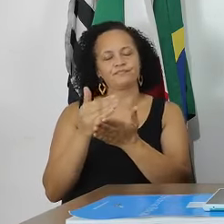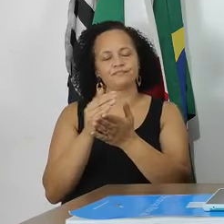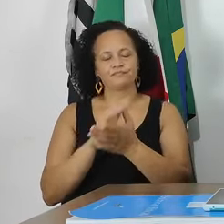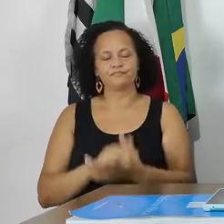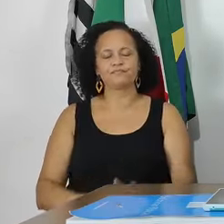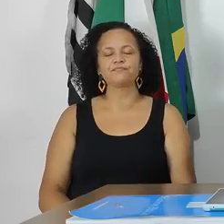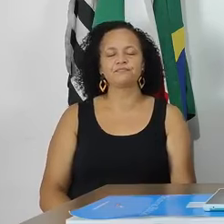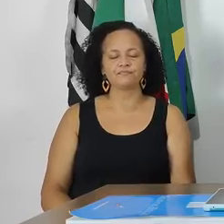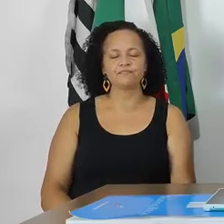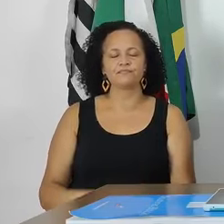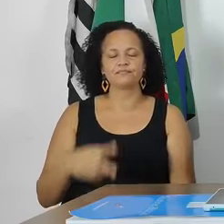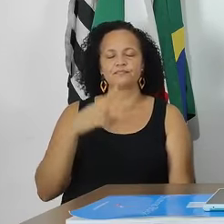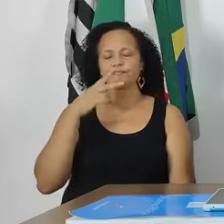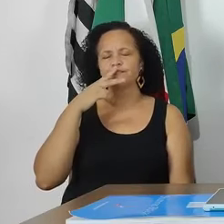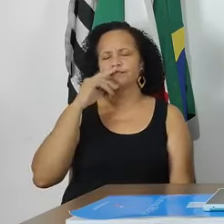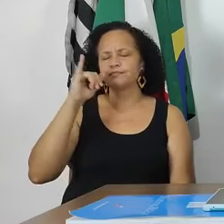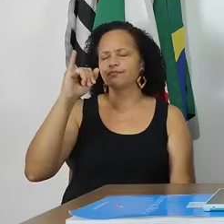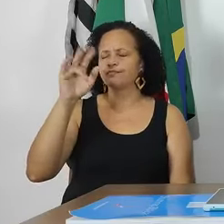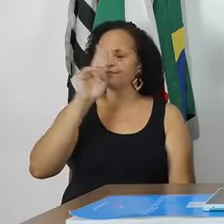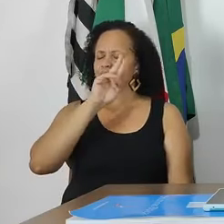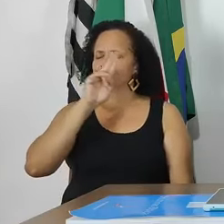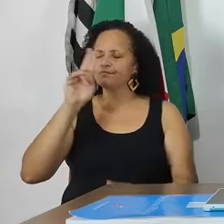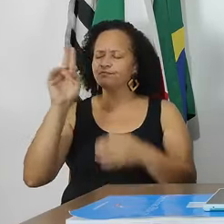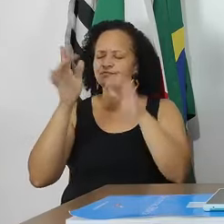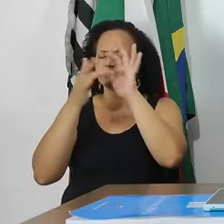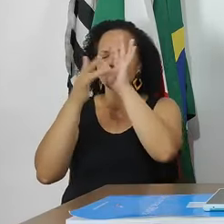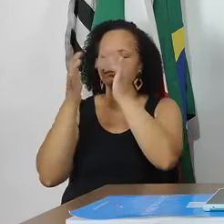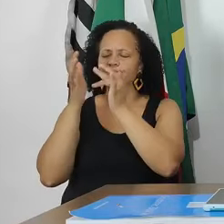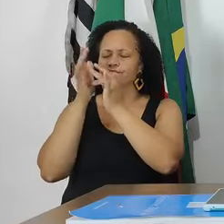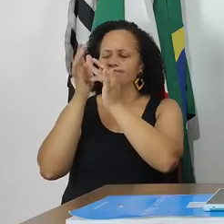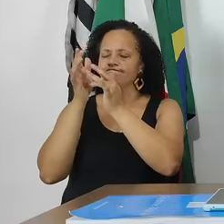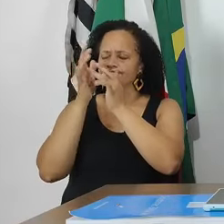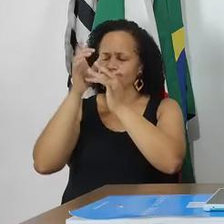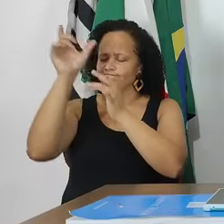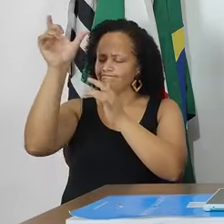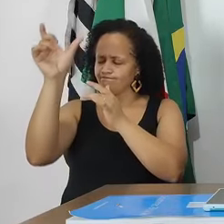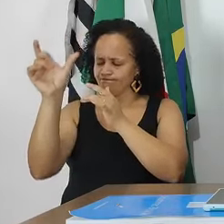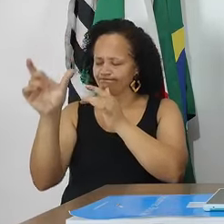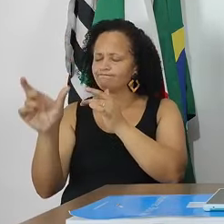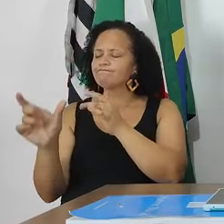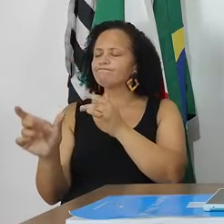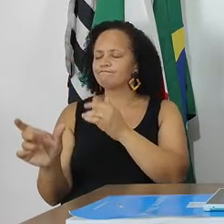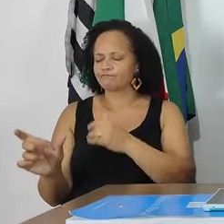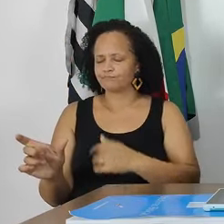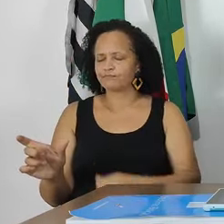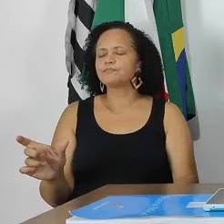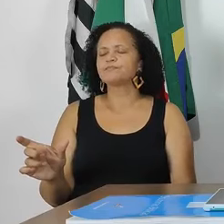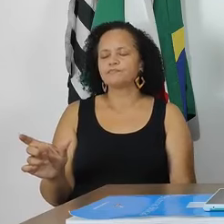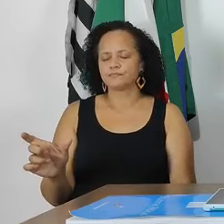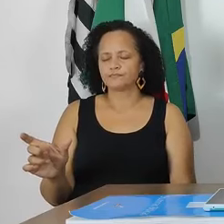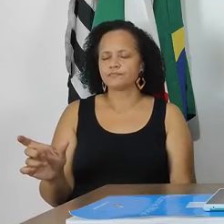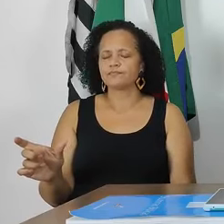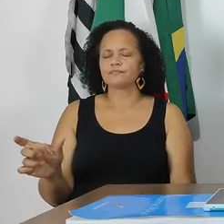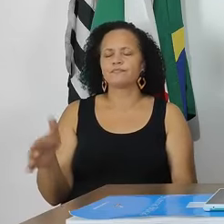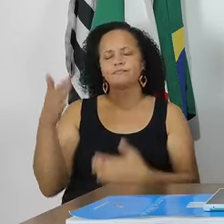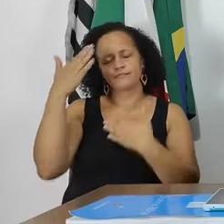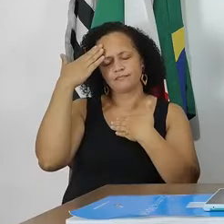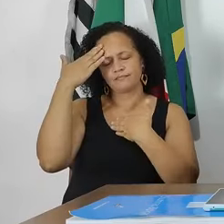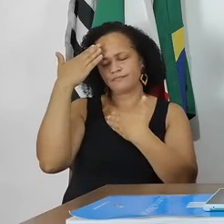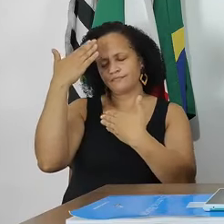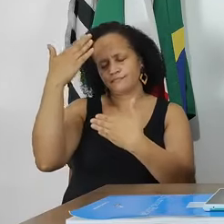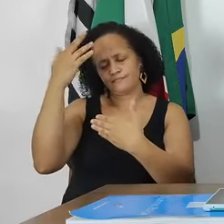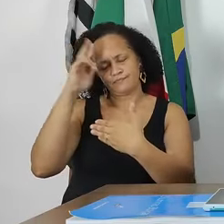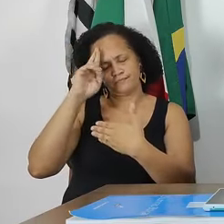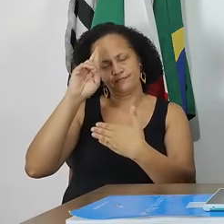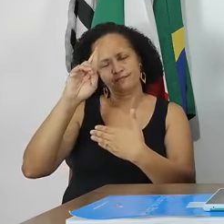palavra? Pai, em nome de Jesus, nós entramos na tua doce e maravilhosa presença, Pai, para te